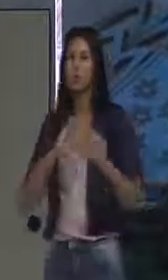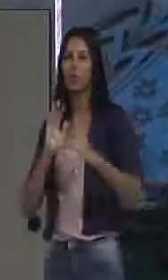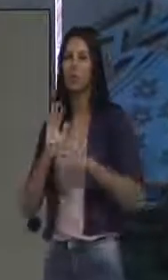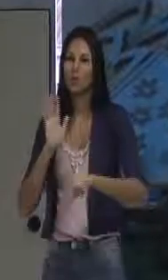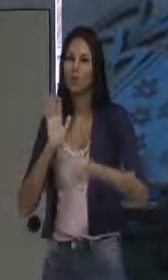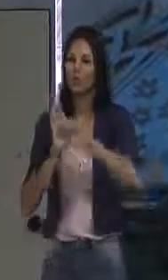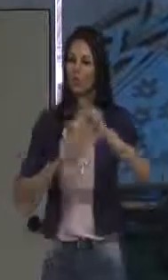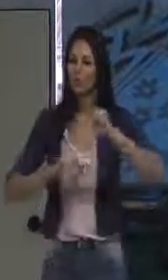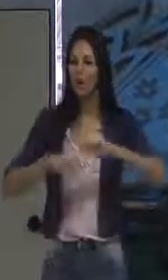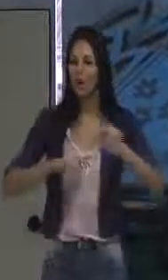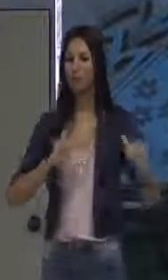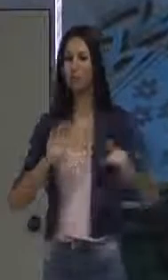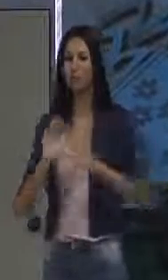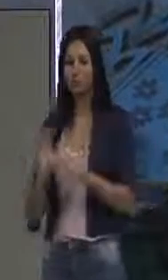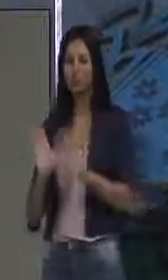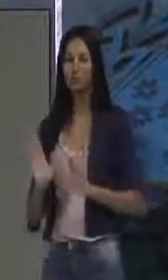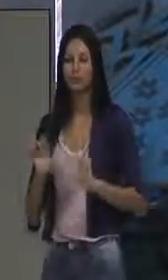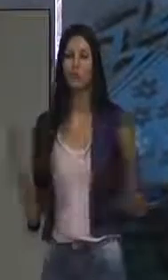Agora,